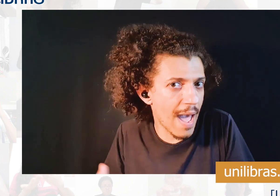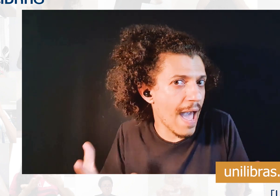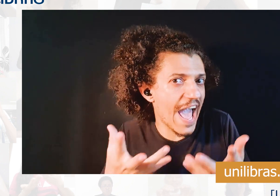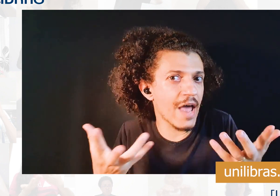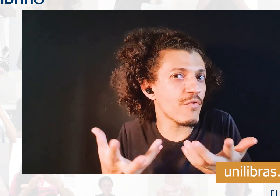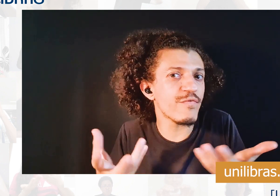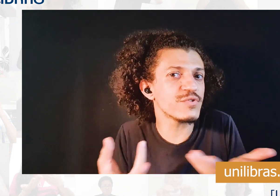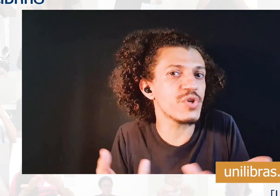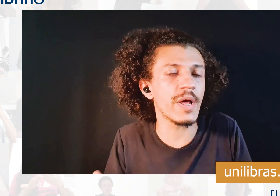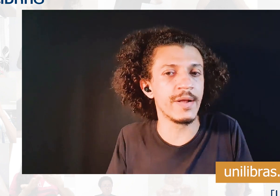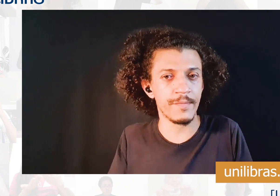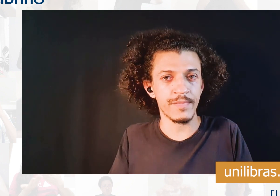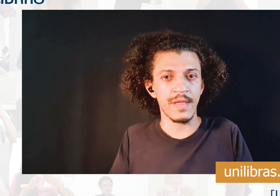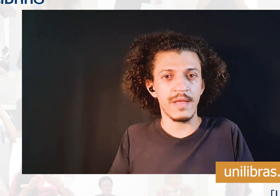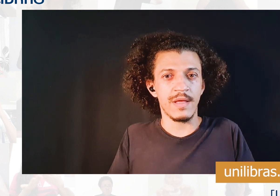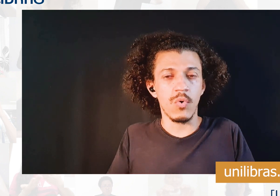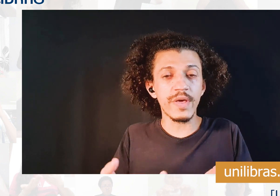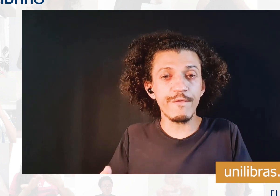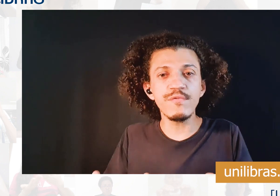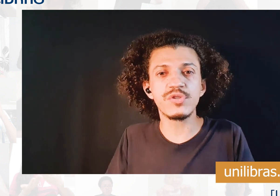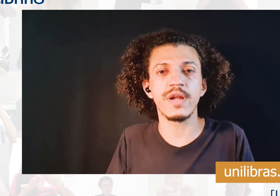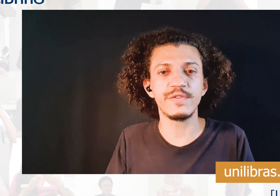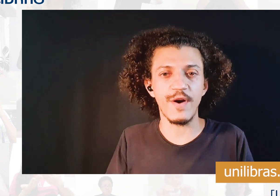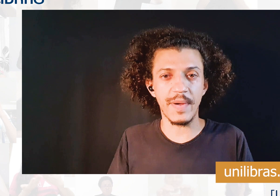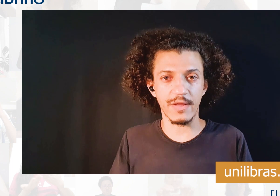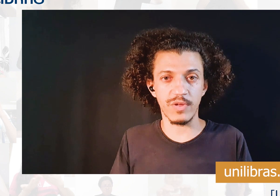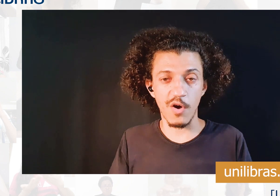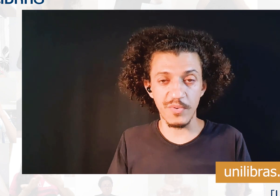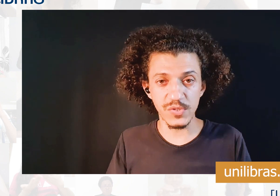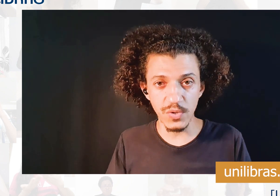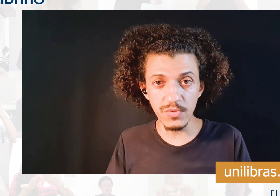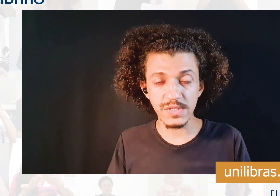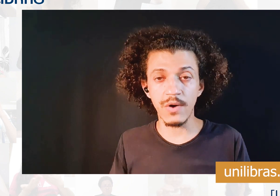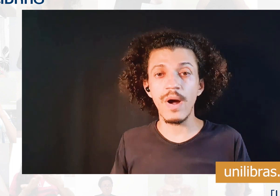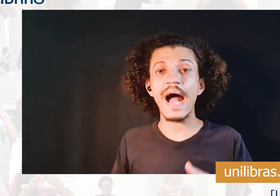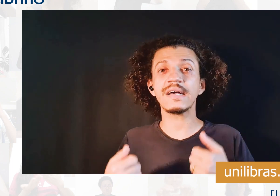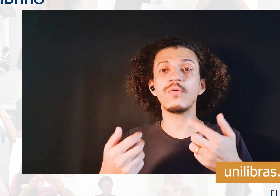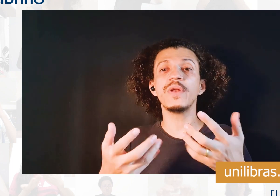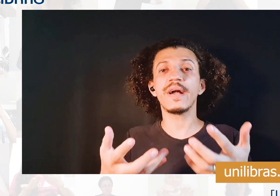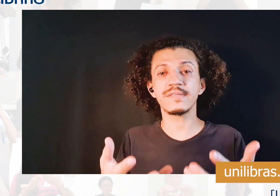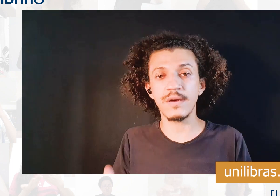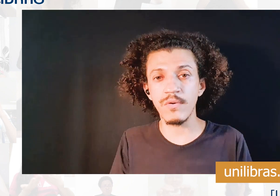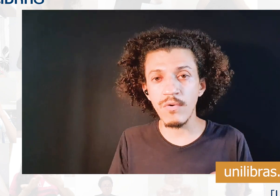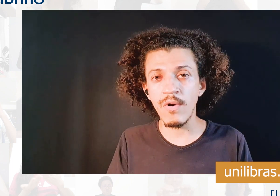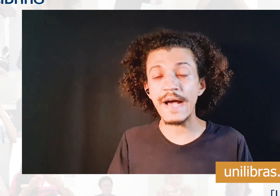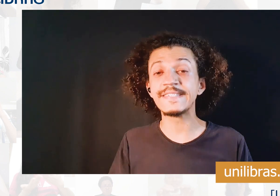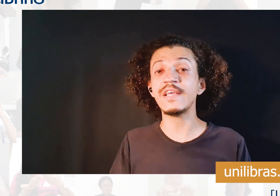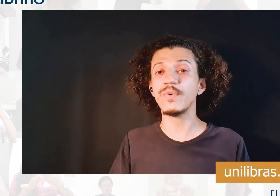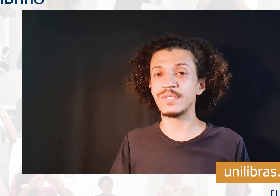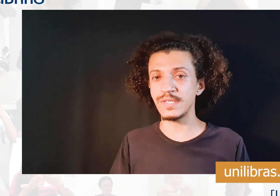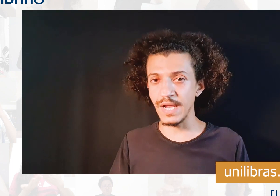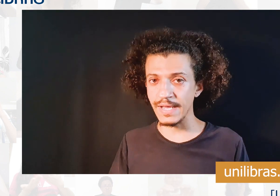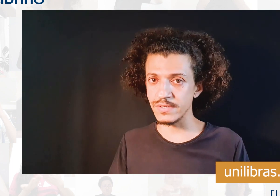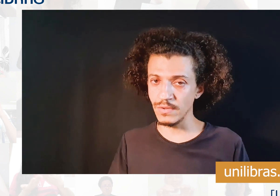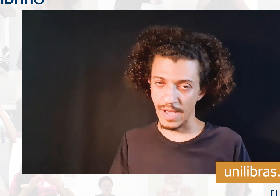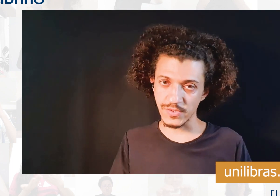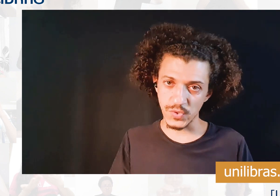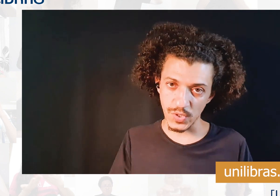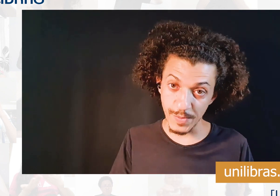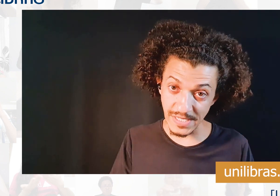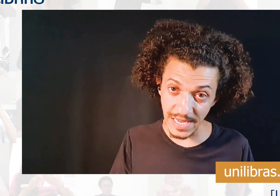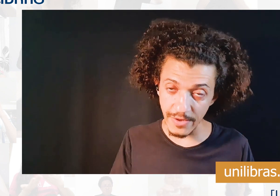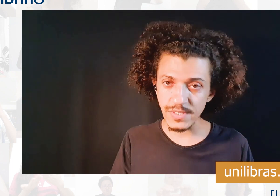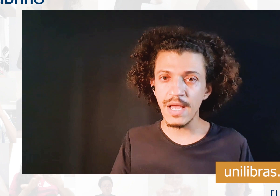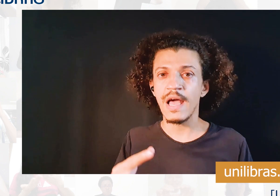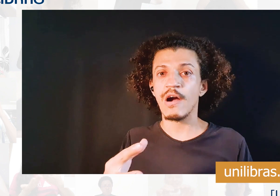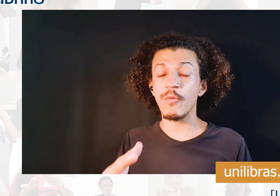natural, não funciona. O que funciona de forma natural para o surdo são a comunicação com as línguas de sinais. No caso dos